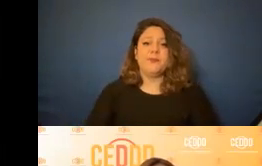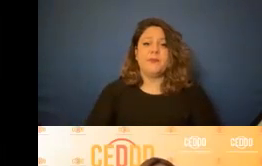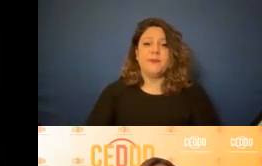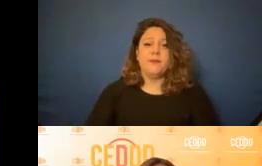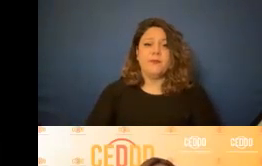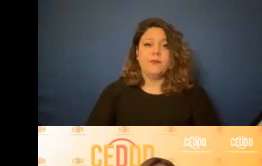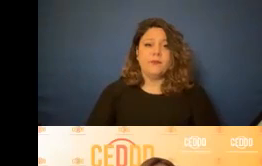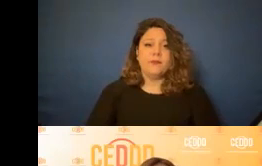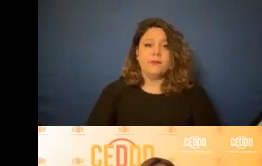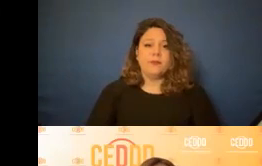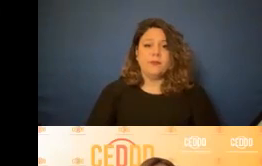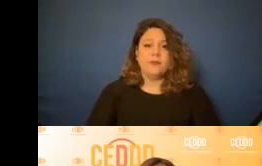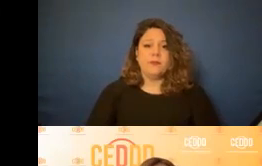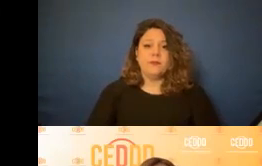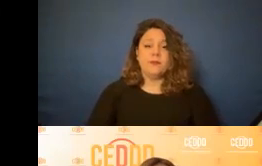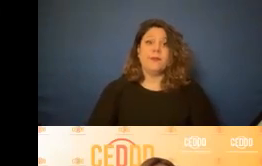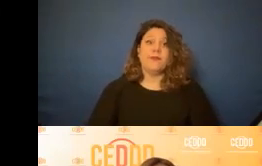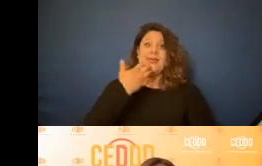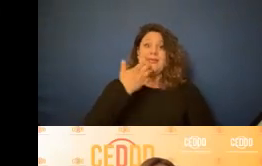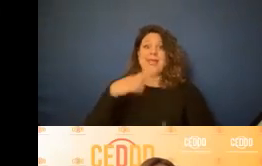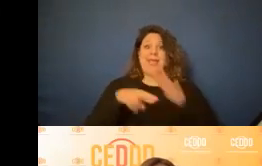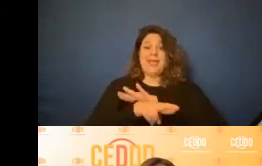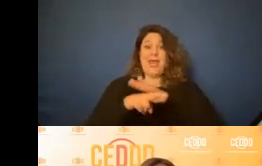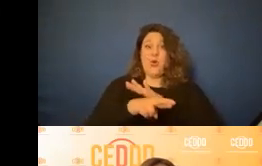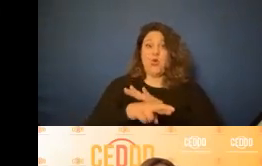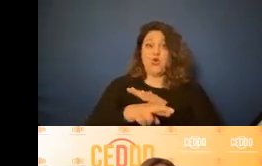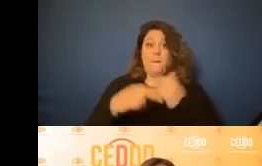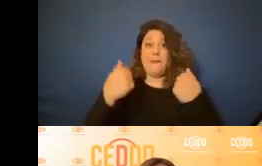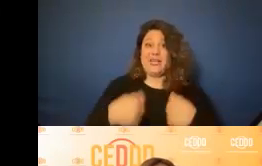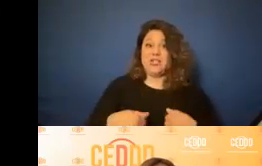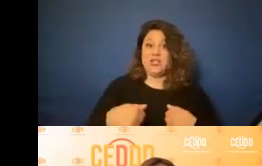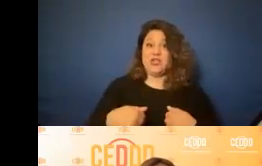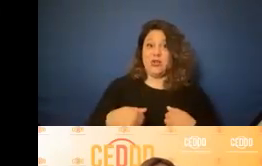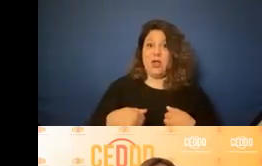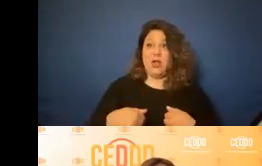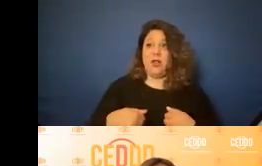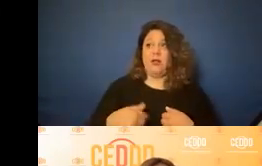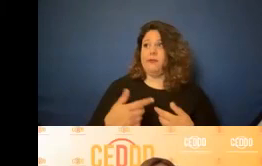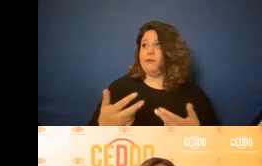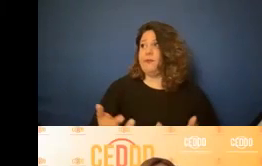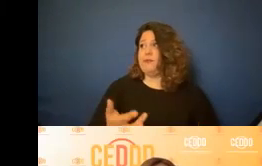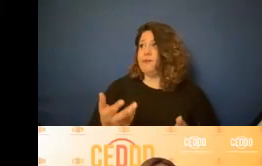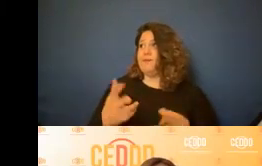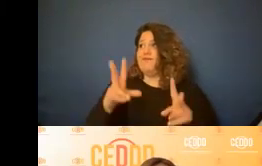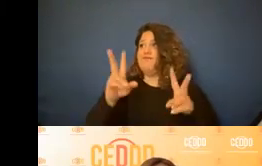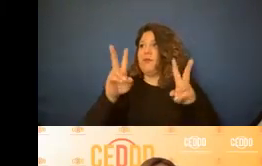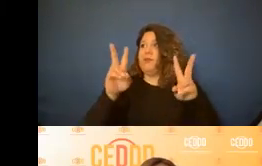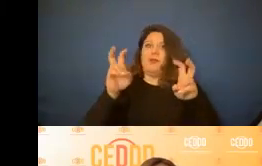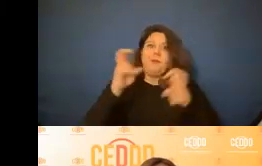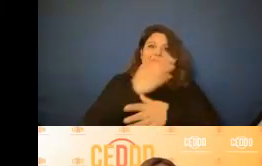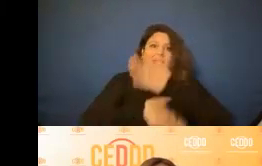Ni que decir tengo que si los recursos personales, debido a factores personales, discapacidad